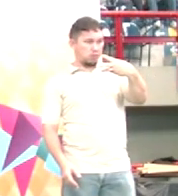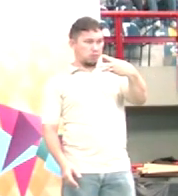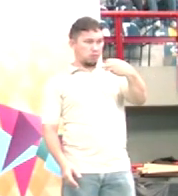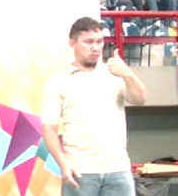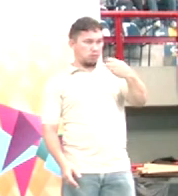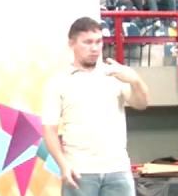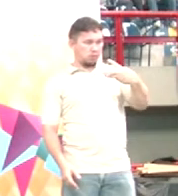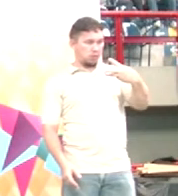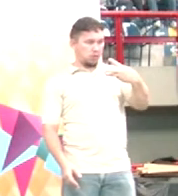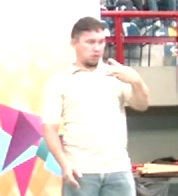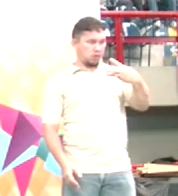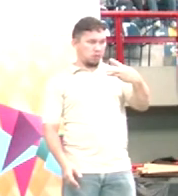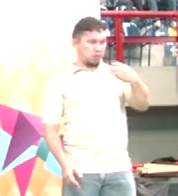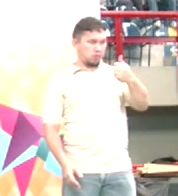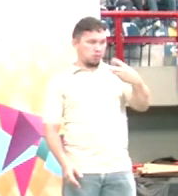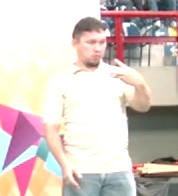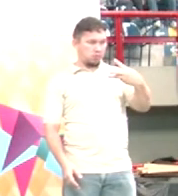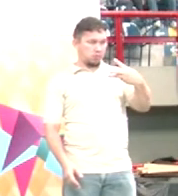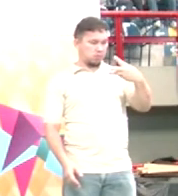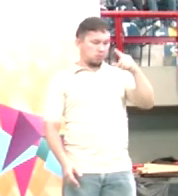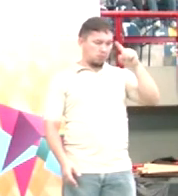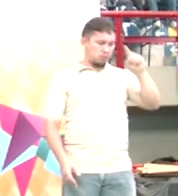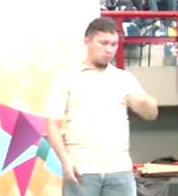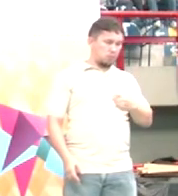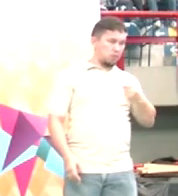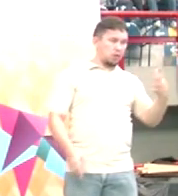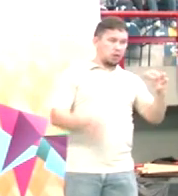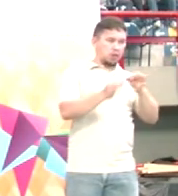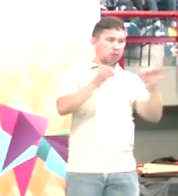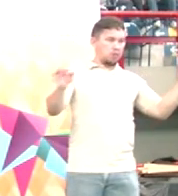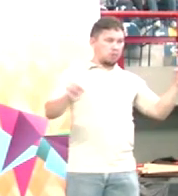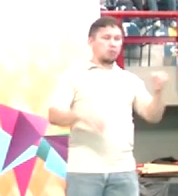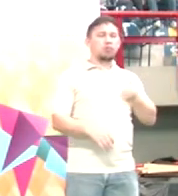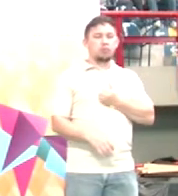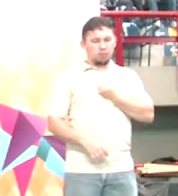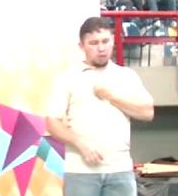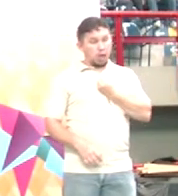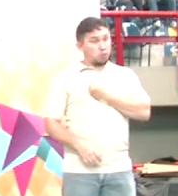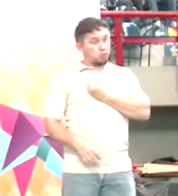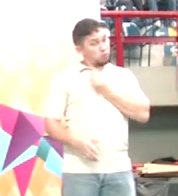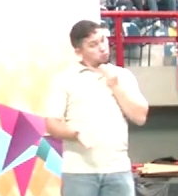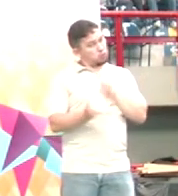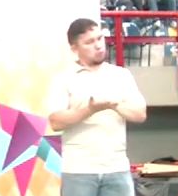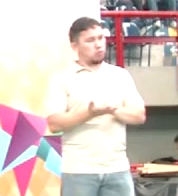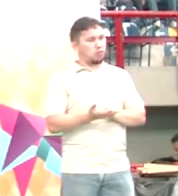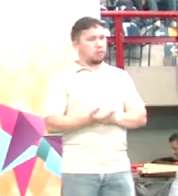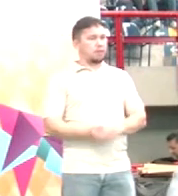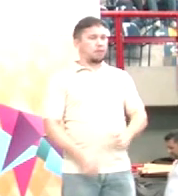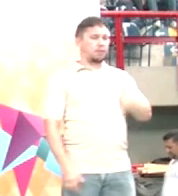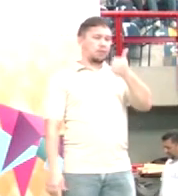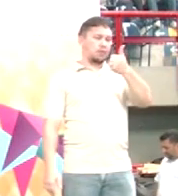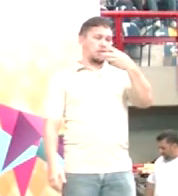Dado estatístico na redação, nunca escreva por extenso. É o numeral